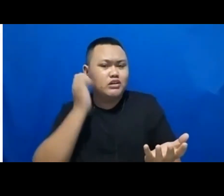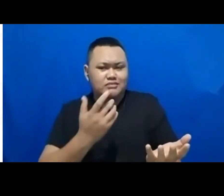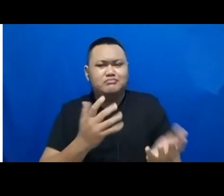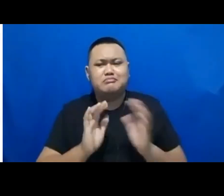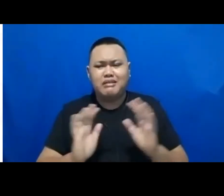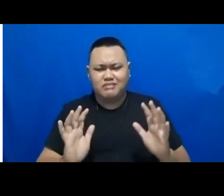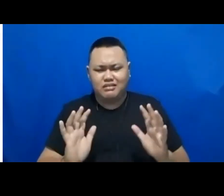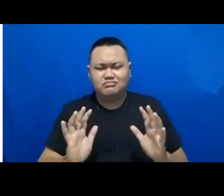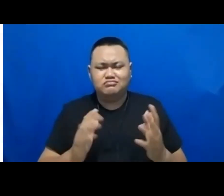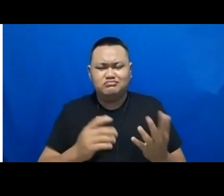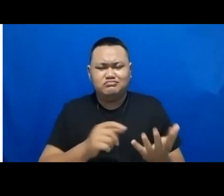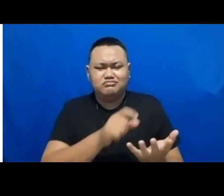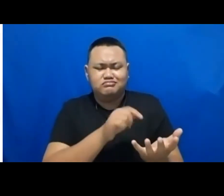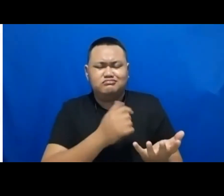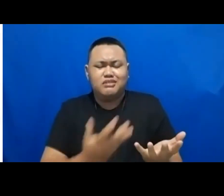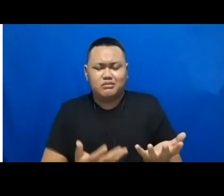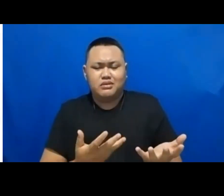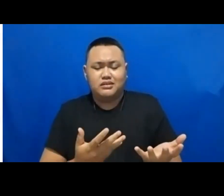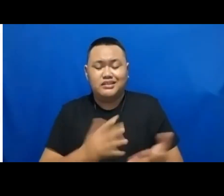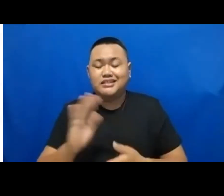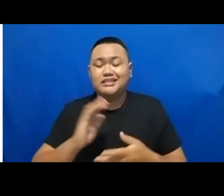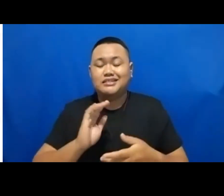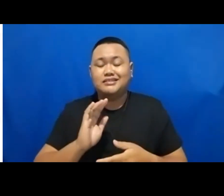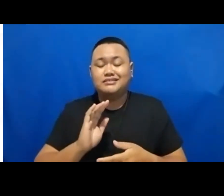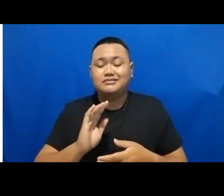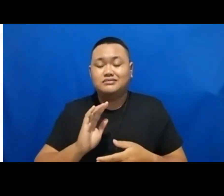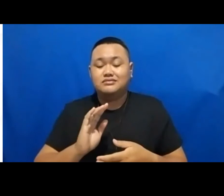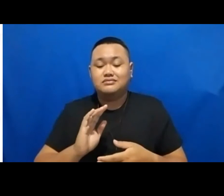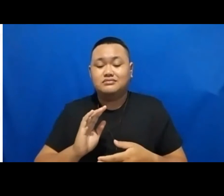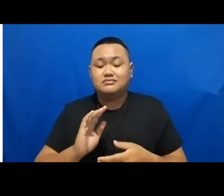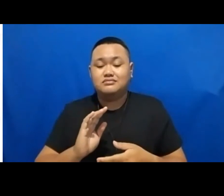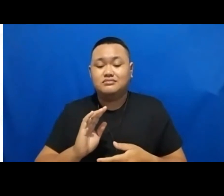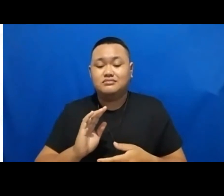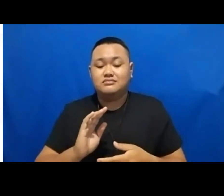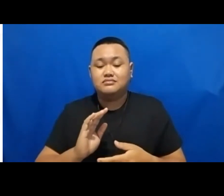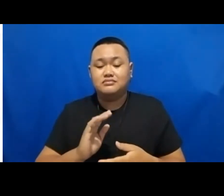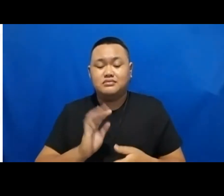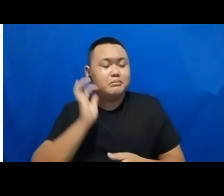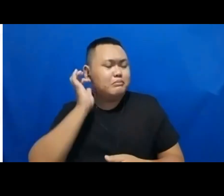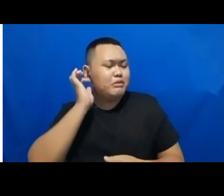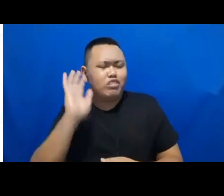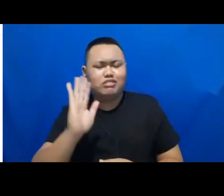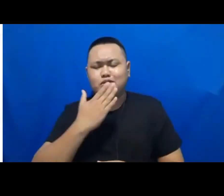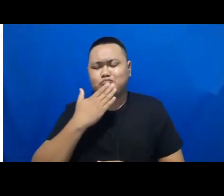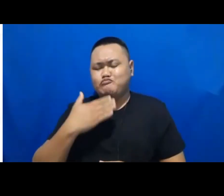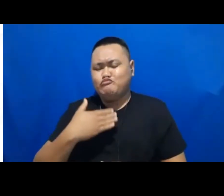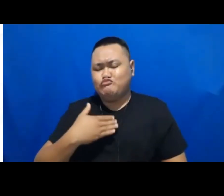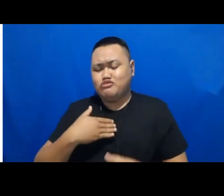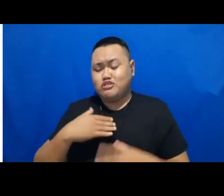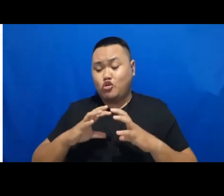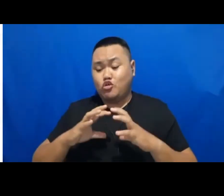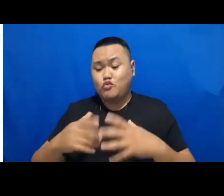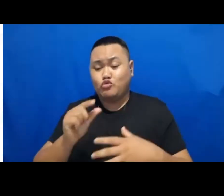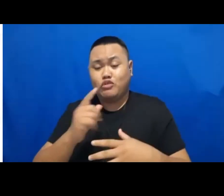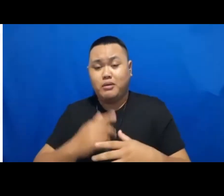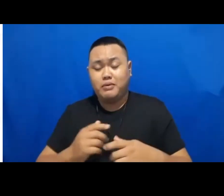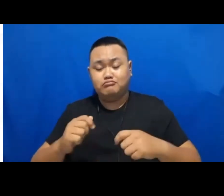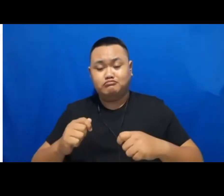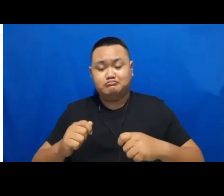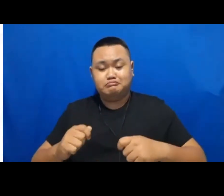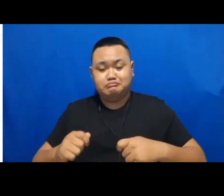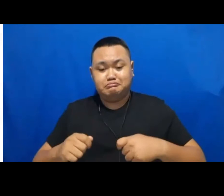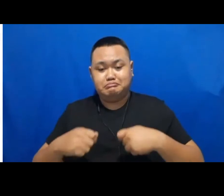saya melakukan dua cara. Cara yang pertama yaitu cara pembiasaan. Pembiasaan sekaligus memberikan